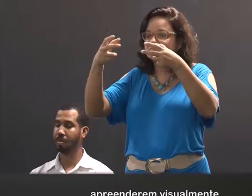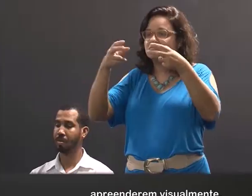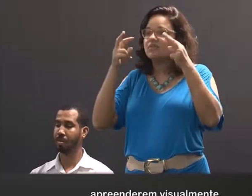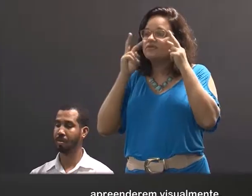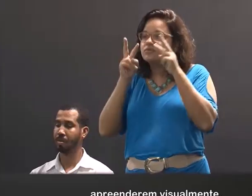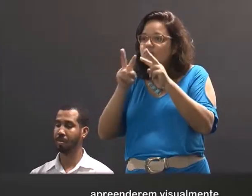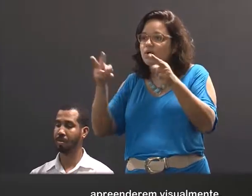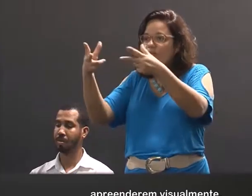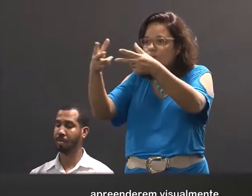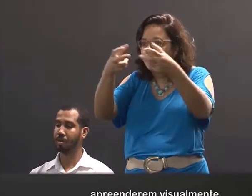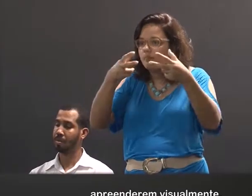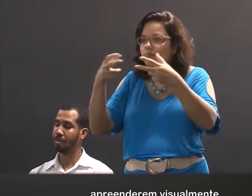apreenderem visualmente